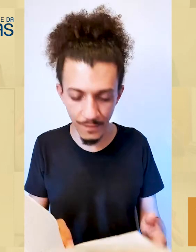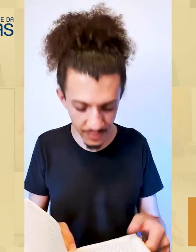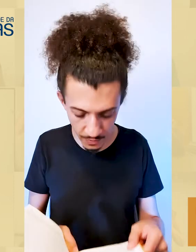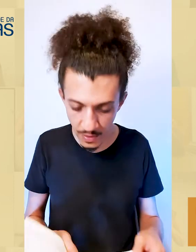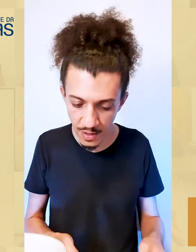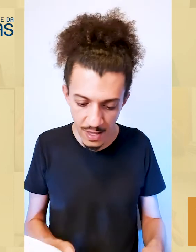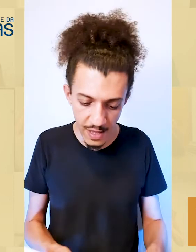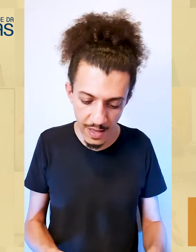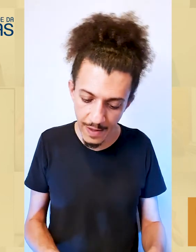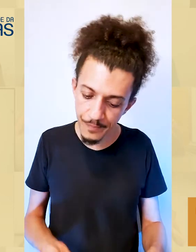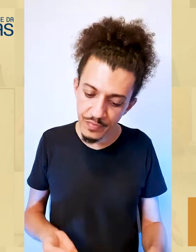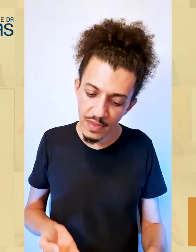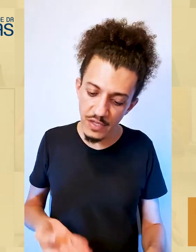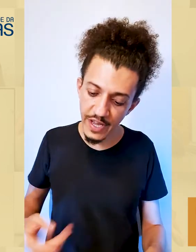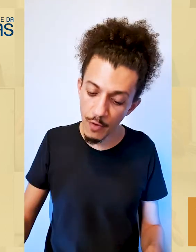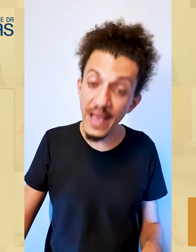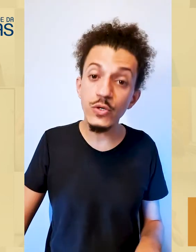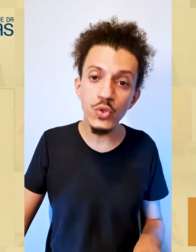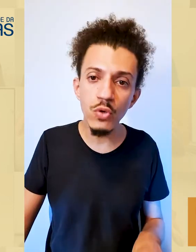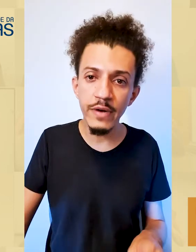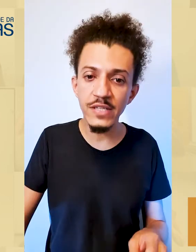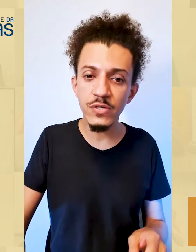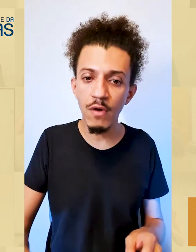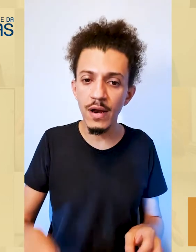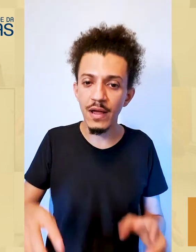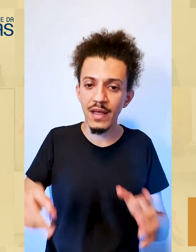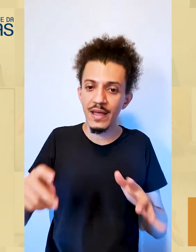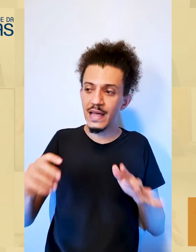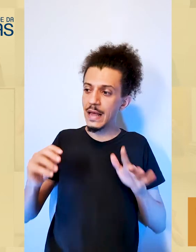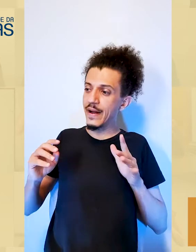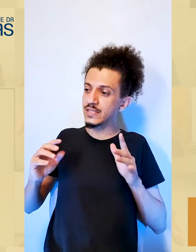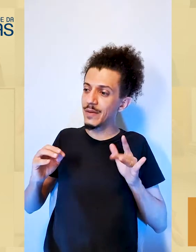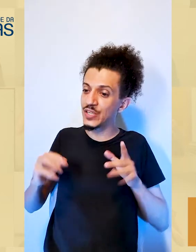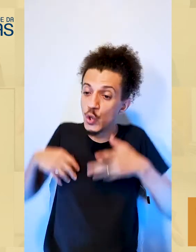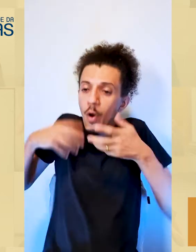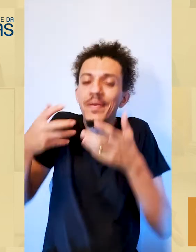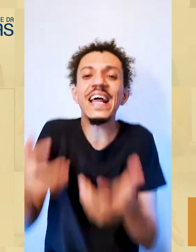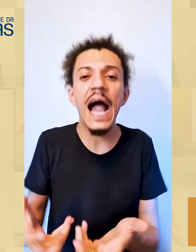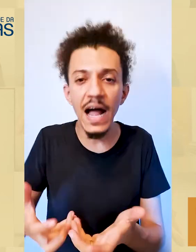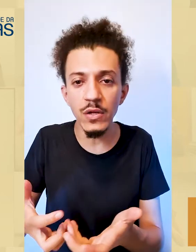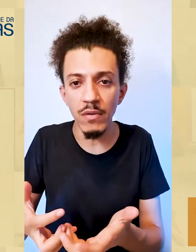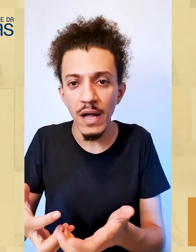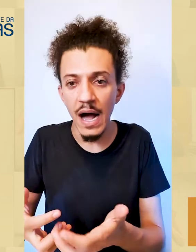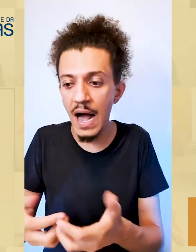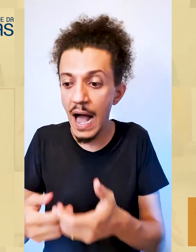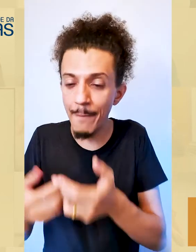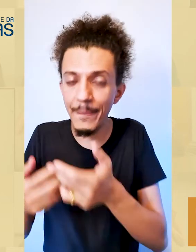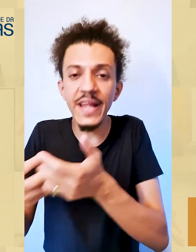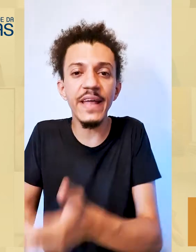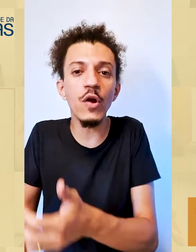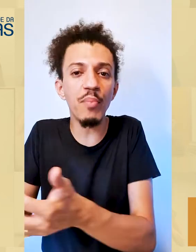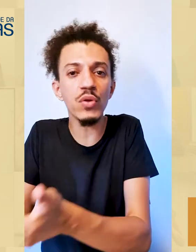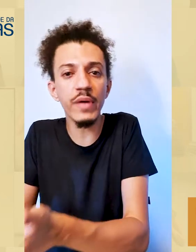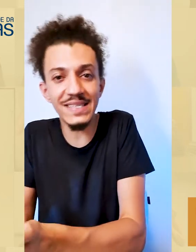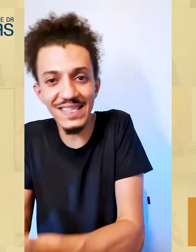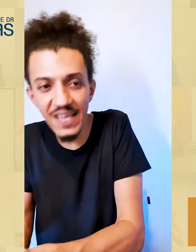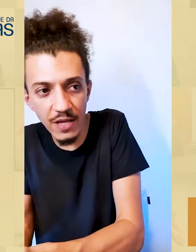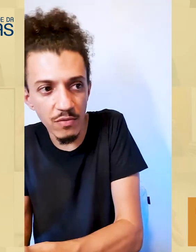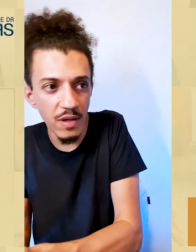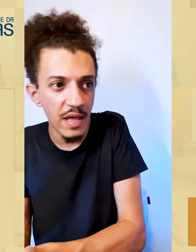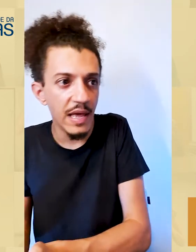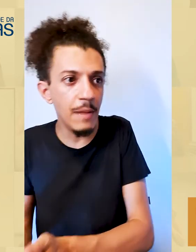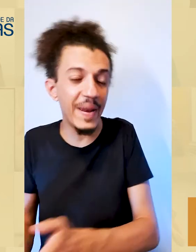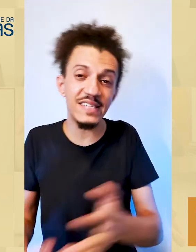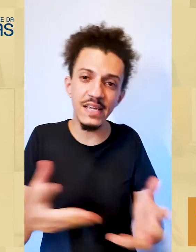língua. Então, geralmente o surdo na escola, ele é praticamente obrigado a aprender o português